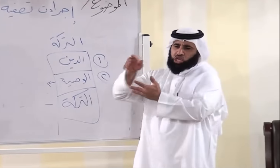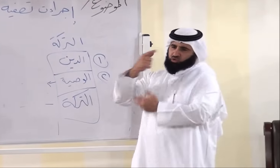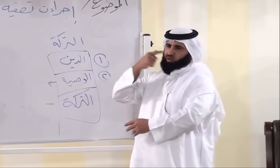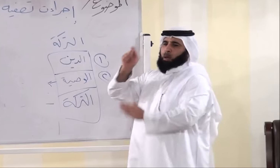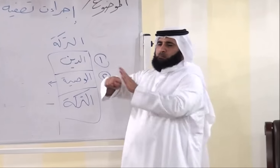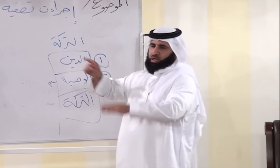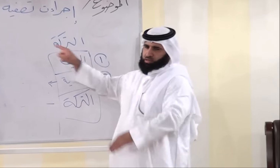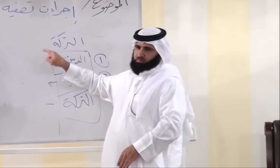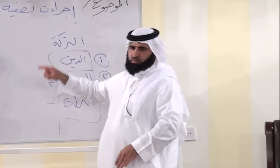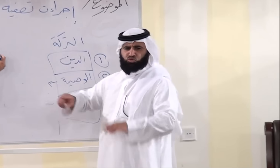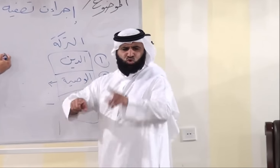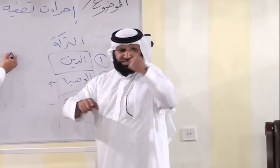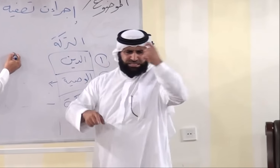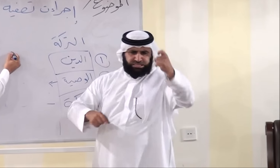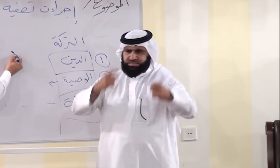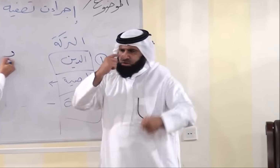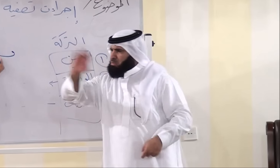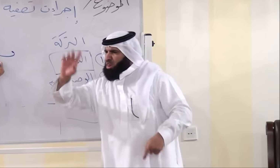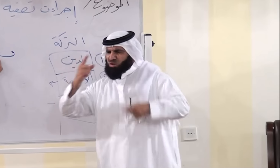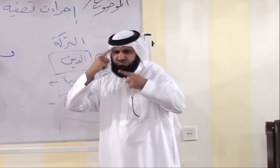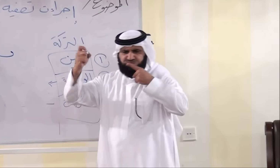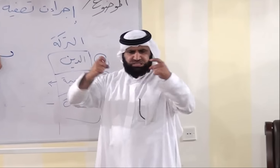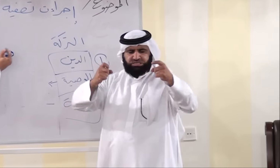اللي هو التوجه للمحكمة، قسمة التركة